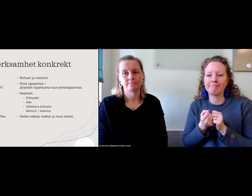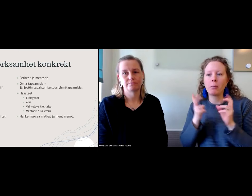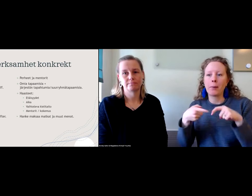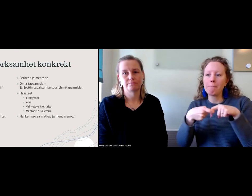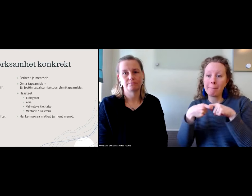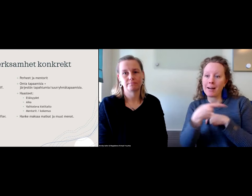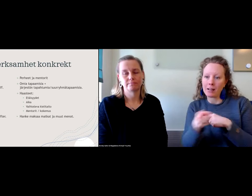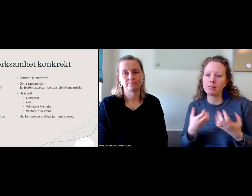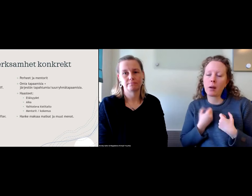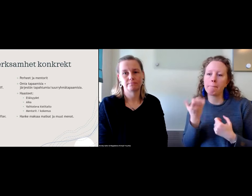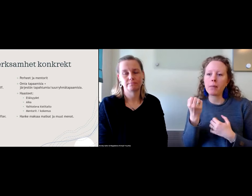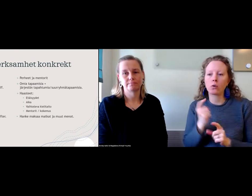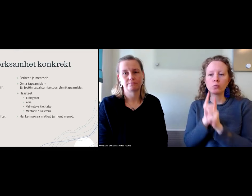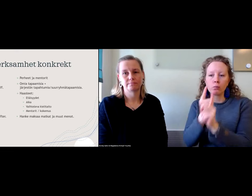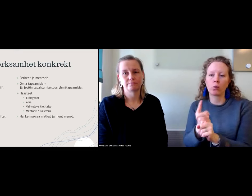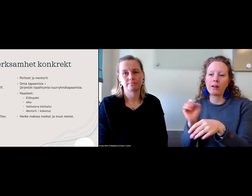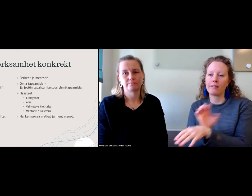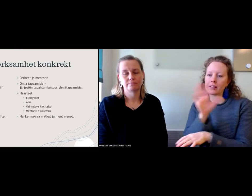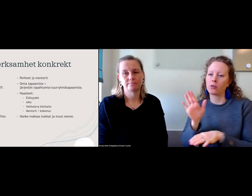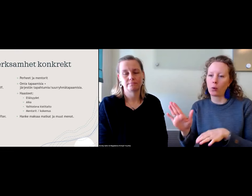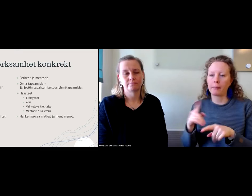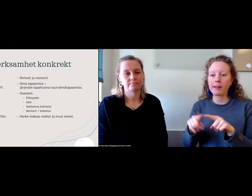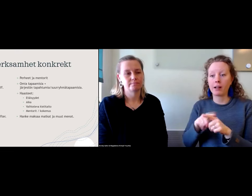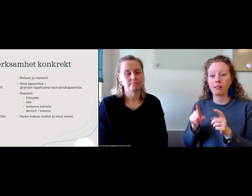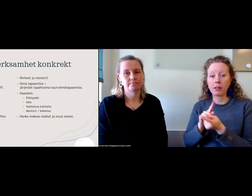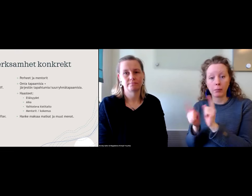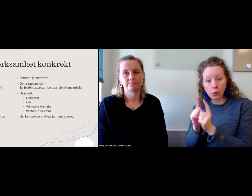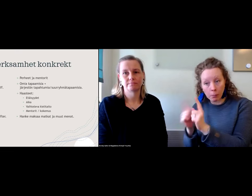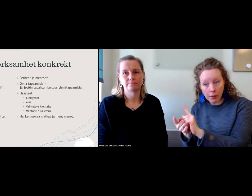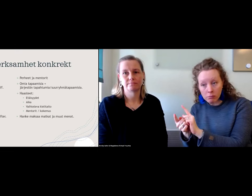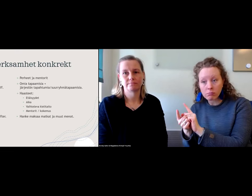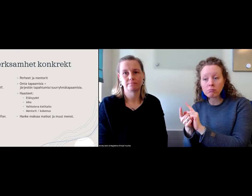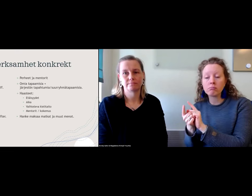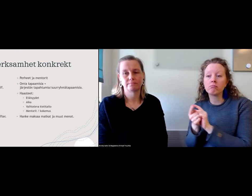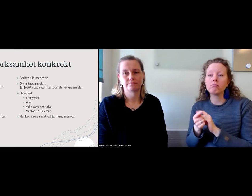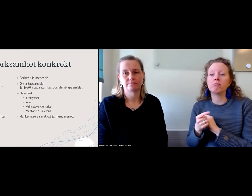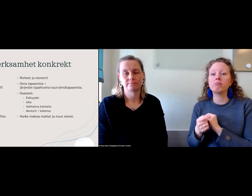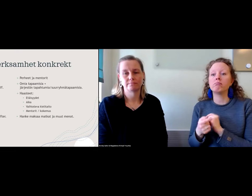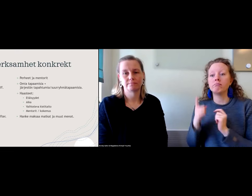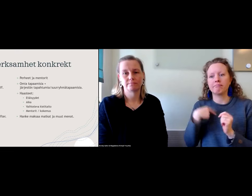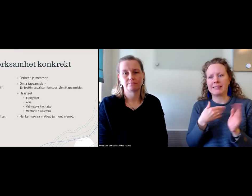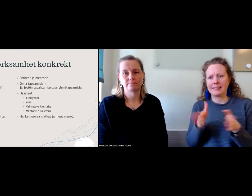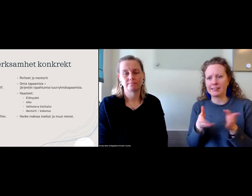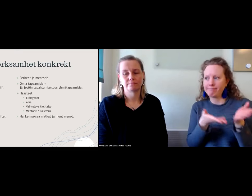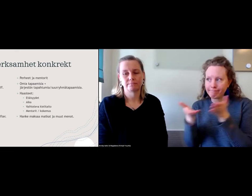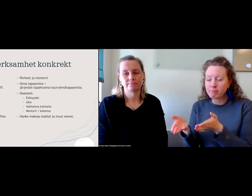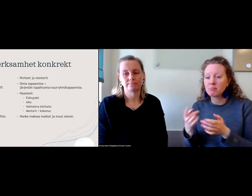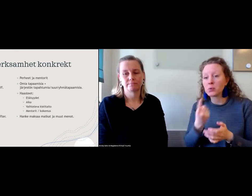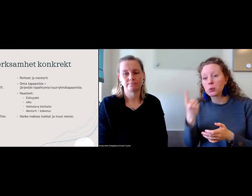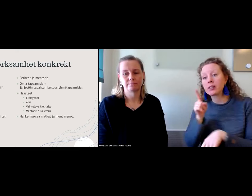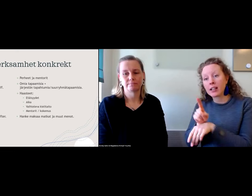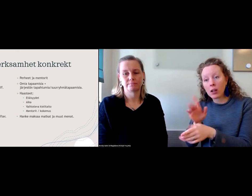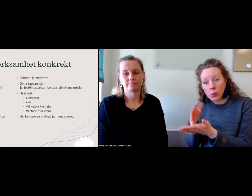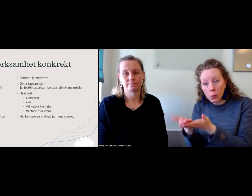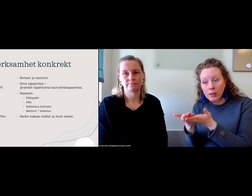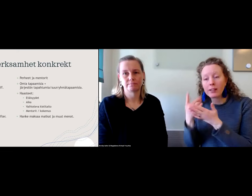vuorovaikutuksessa. Ja perheet saavat, niin kun, ovat mukana FSTn erilaisissa